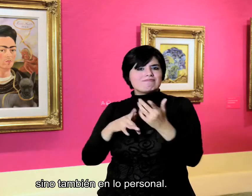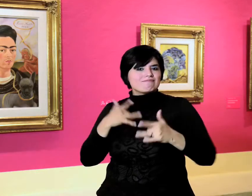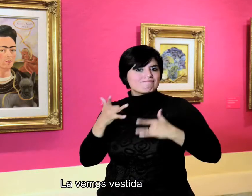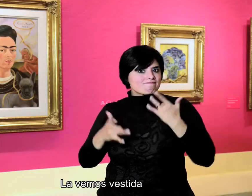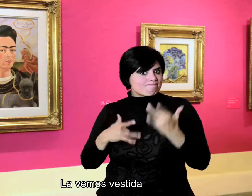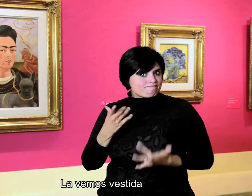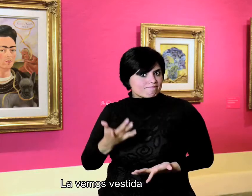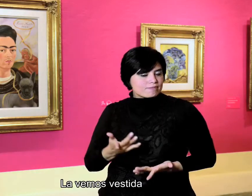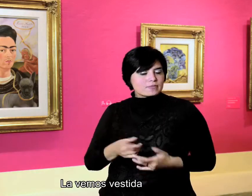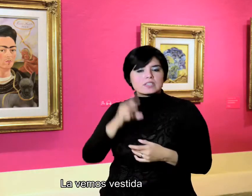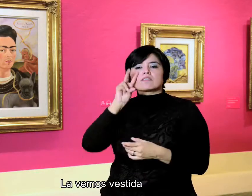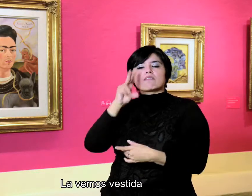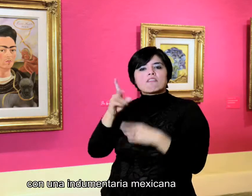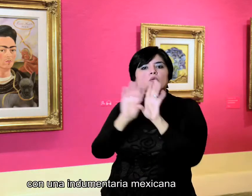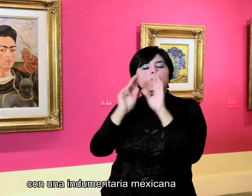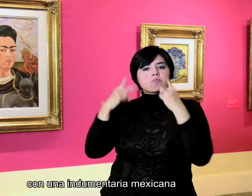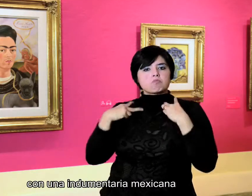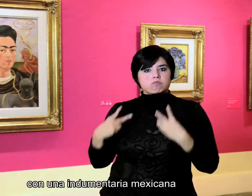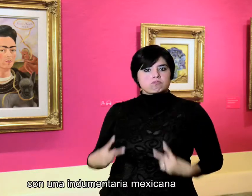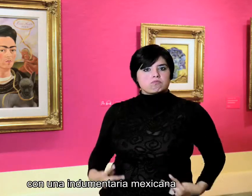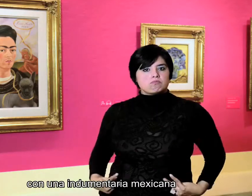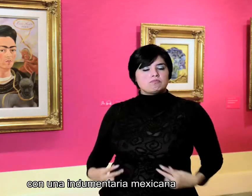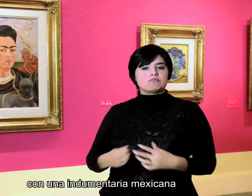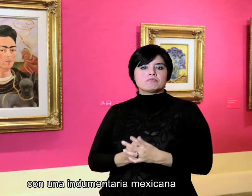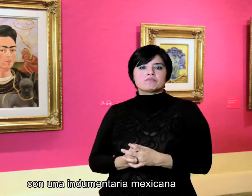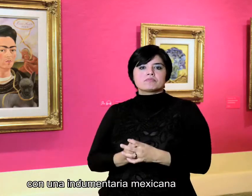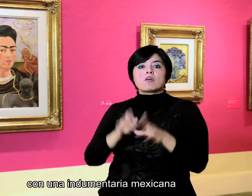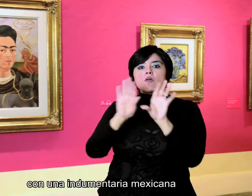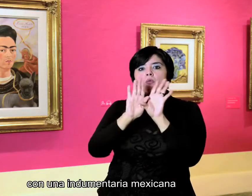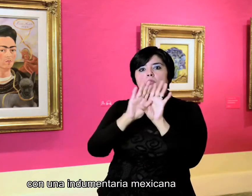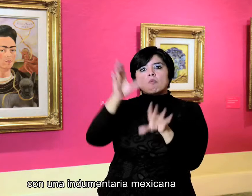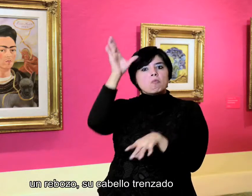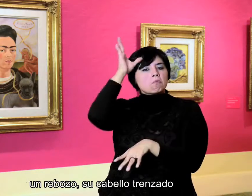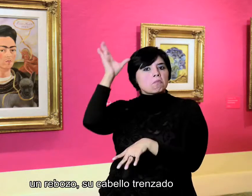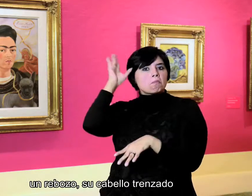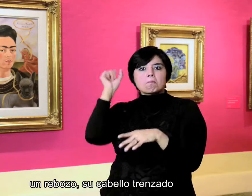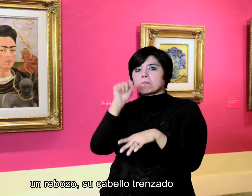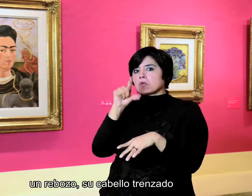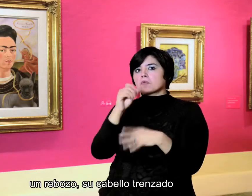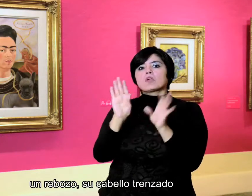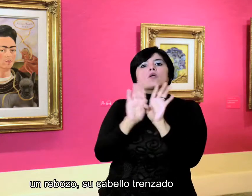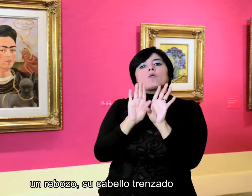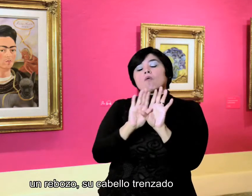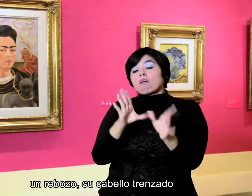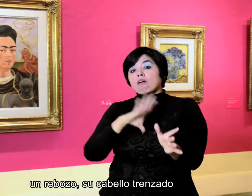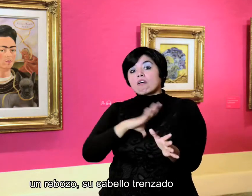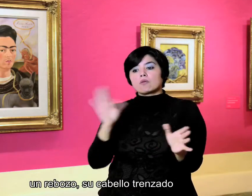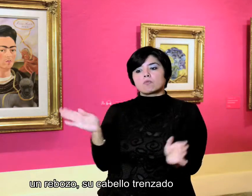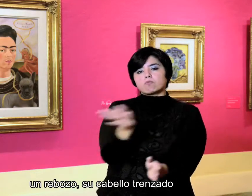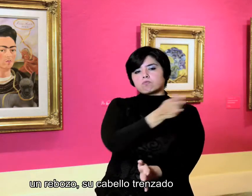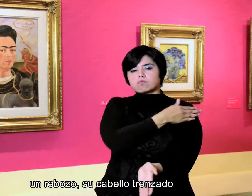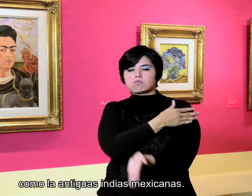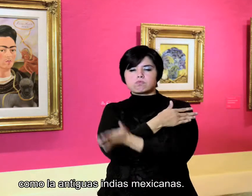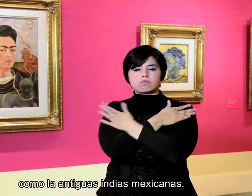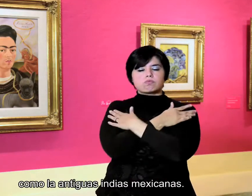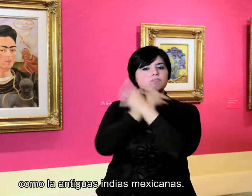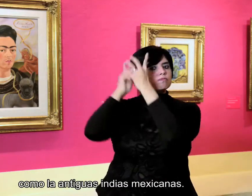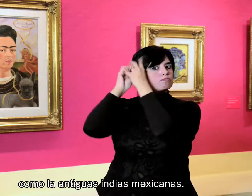La vemos vestida con una indumentaria mexicana, un rebozo, su cabello trenzado como las antiguas